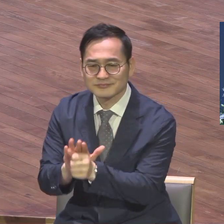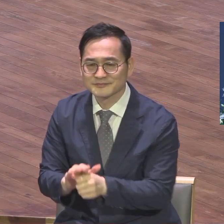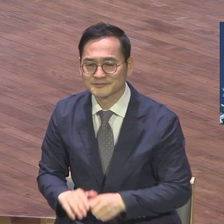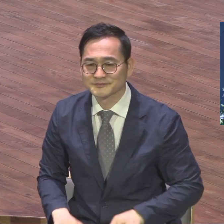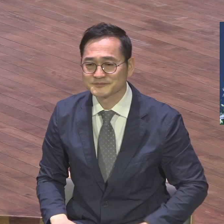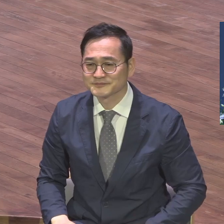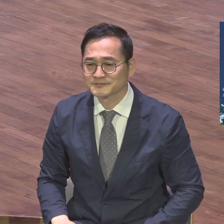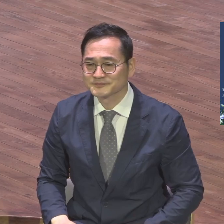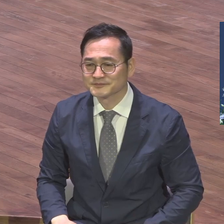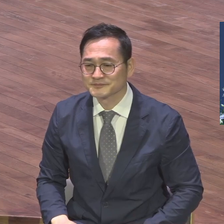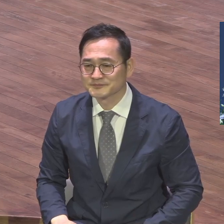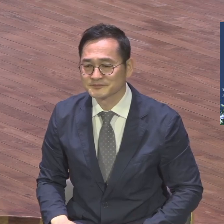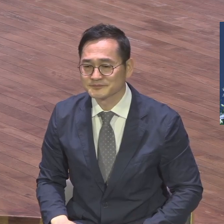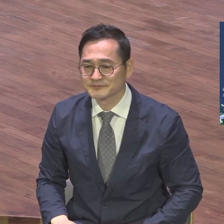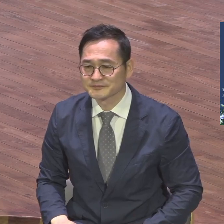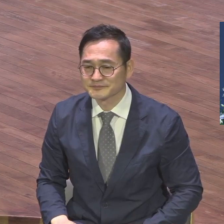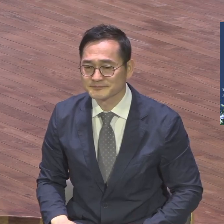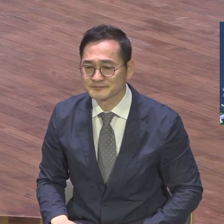나를 보호하시구나.